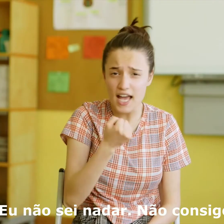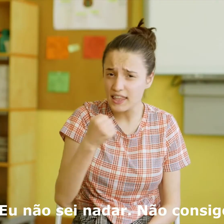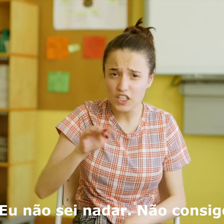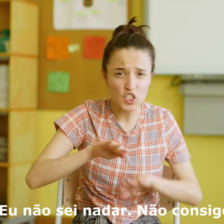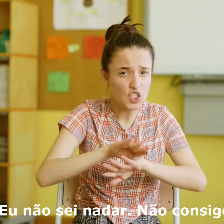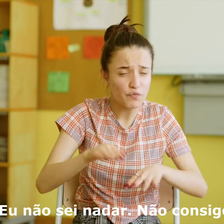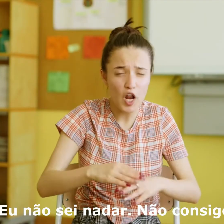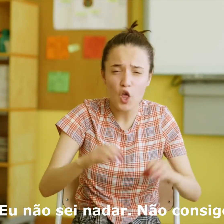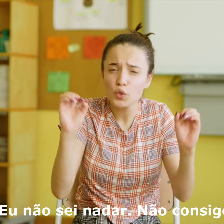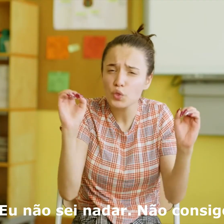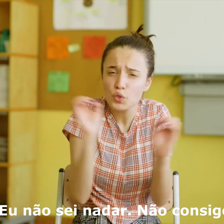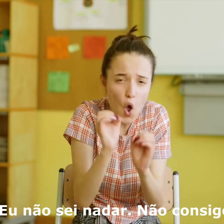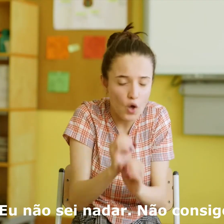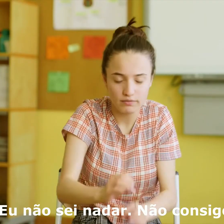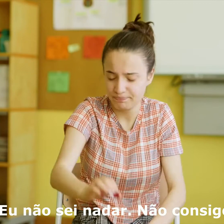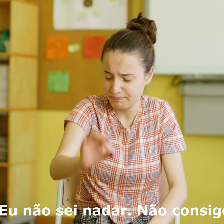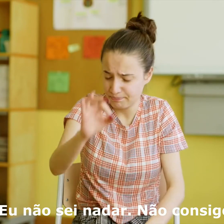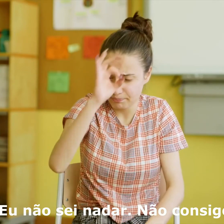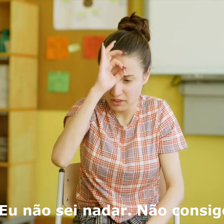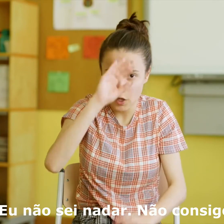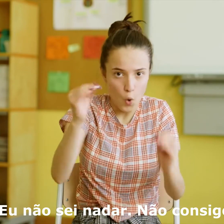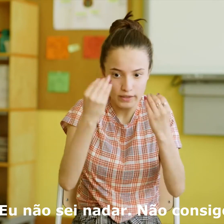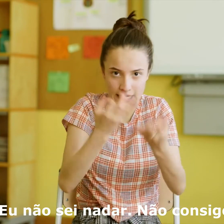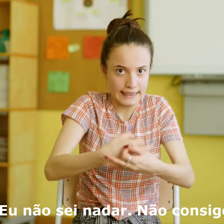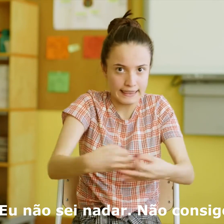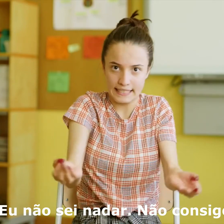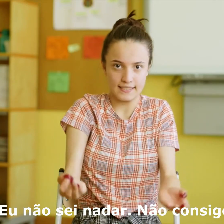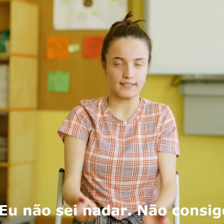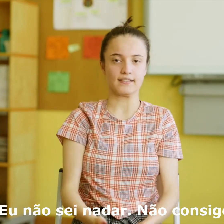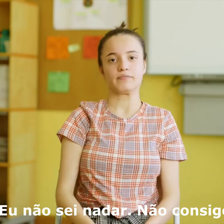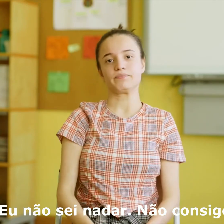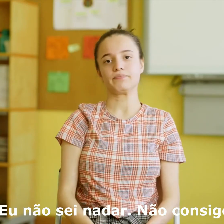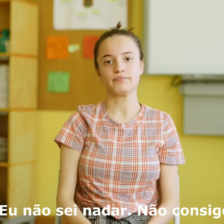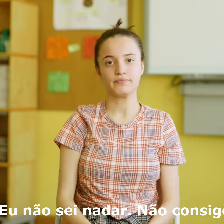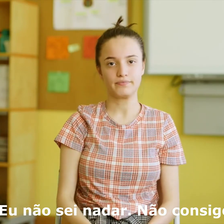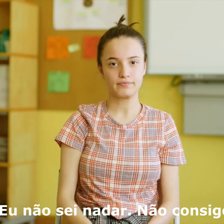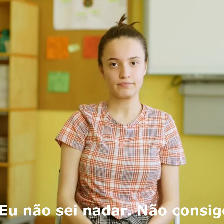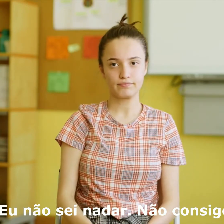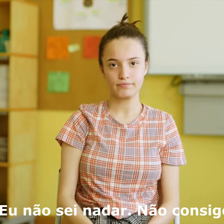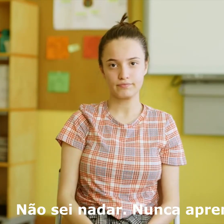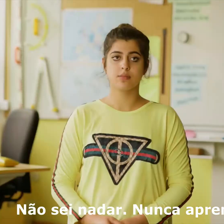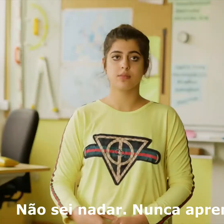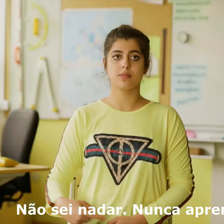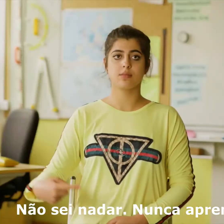Eu não sei nadar nadinha mesmo. Eu não faço a mínima ideia.